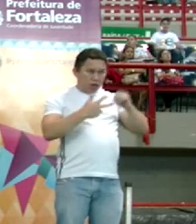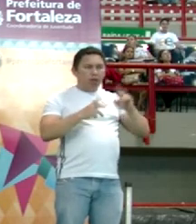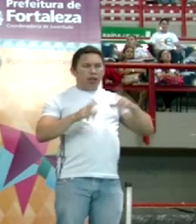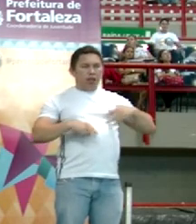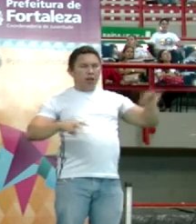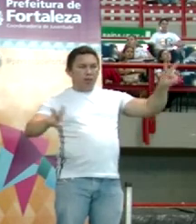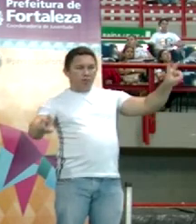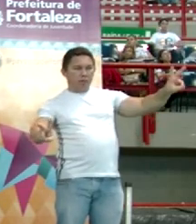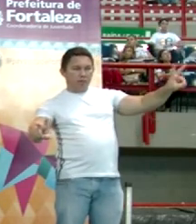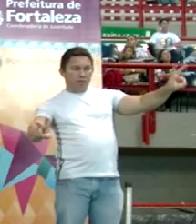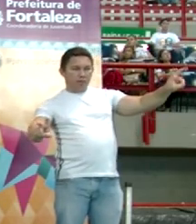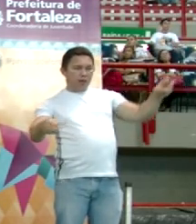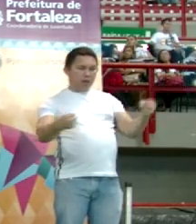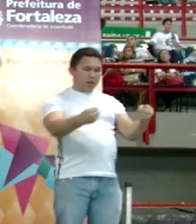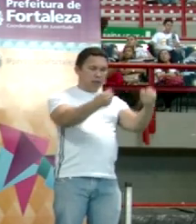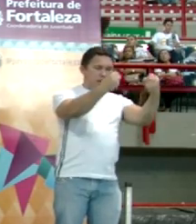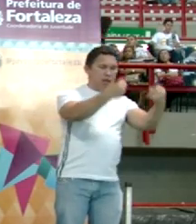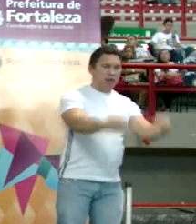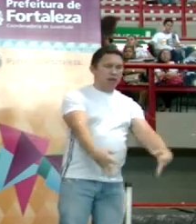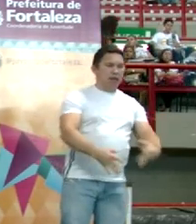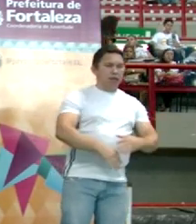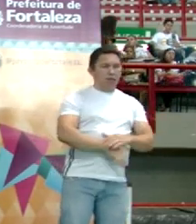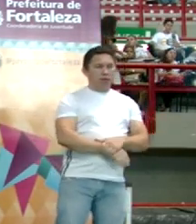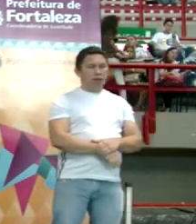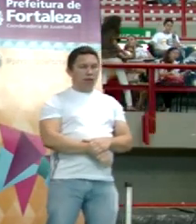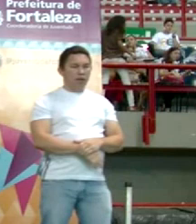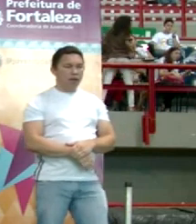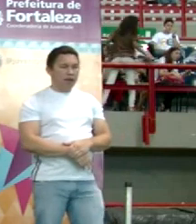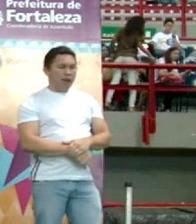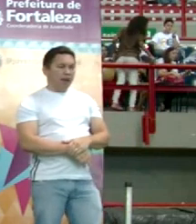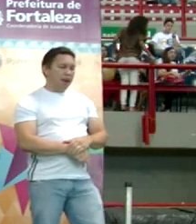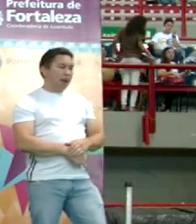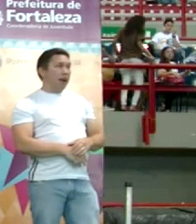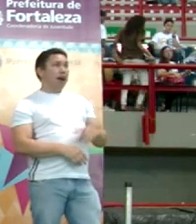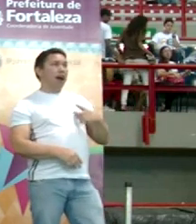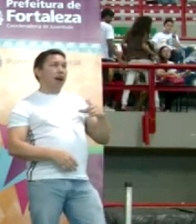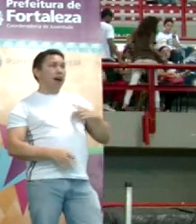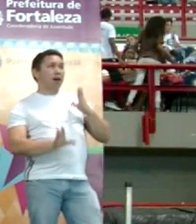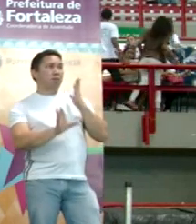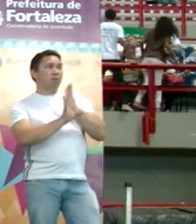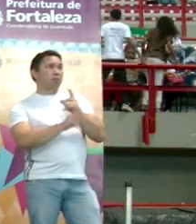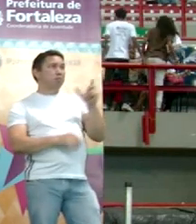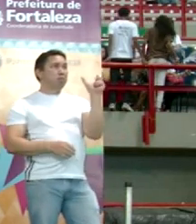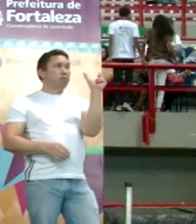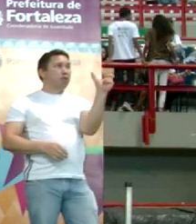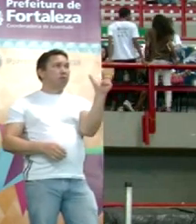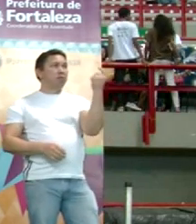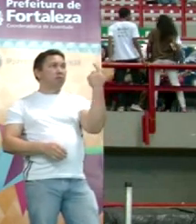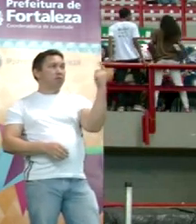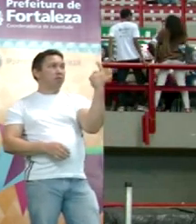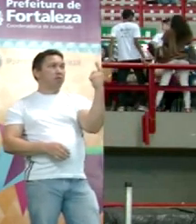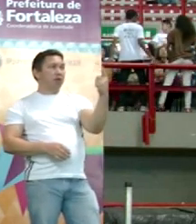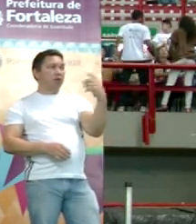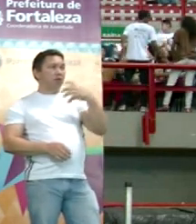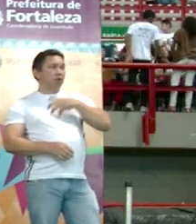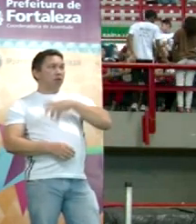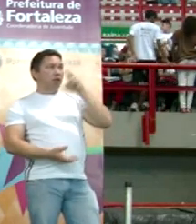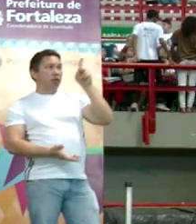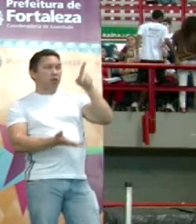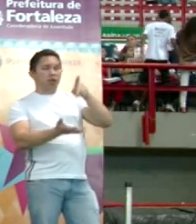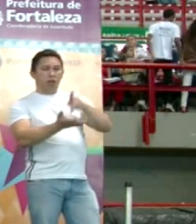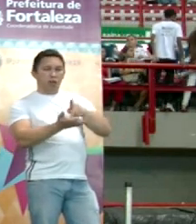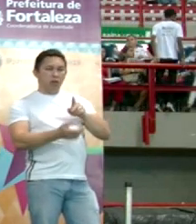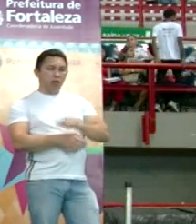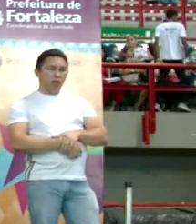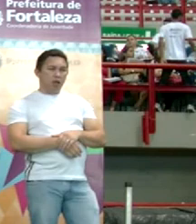E já tentou justificar essas aspas dizendo, não é porque essa palavra aqui está fora do sentido real dela. É porque